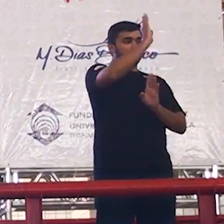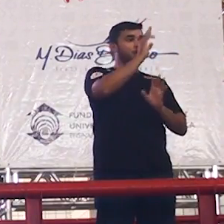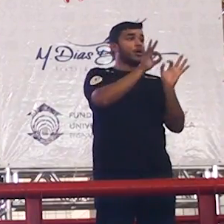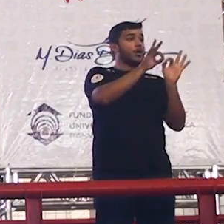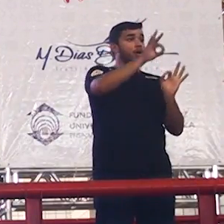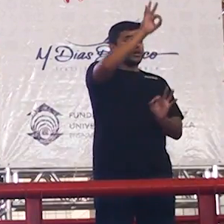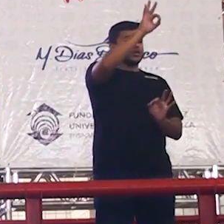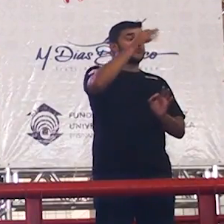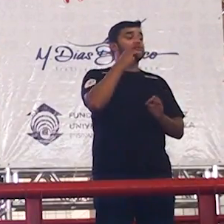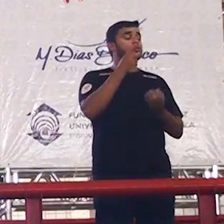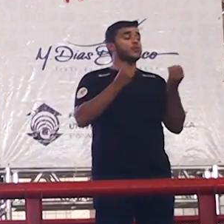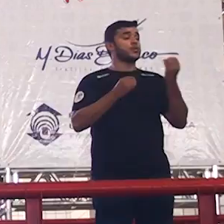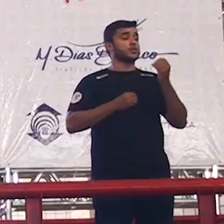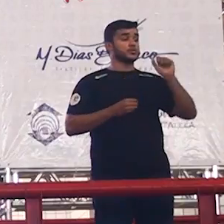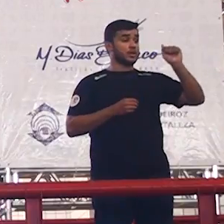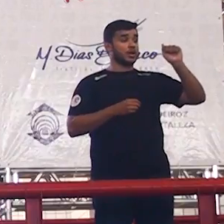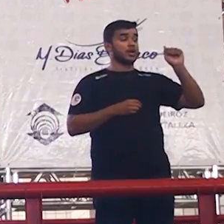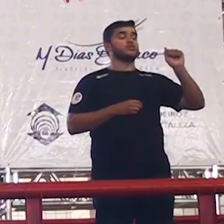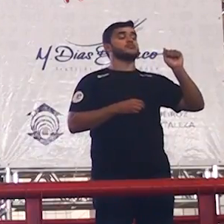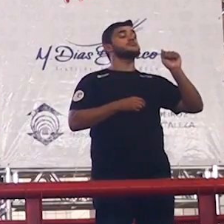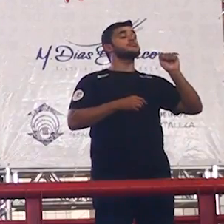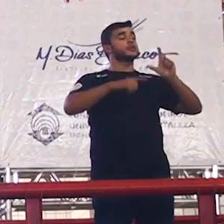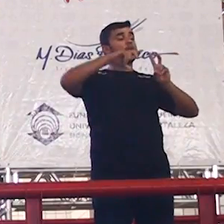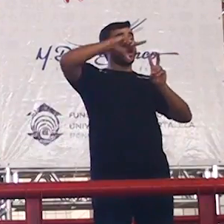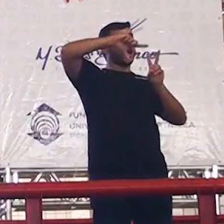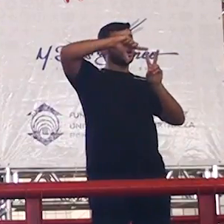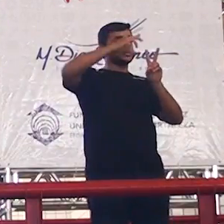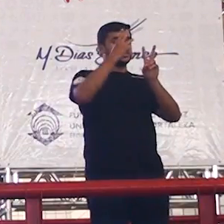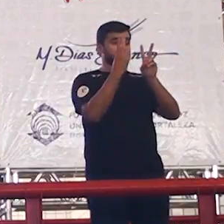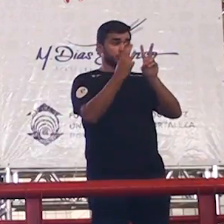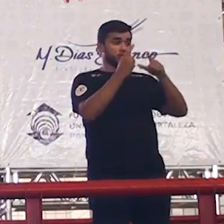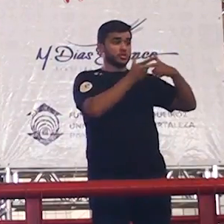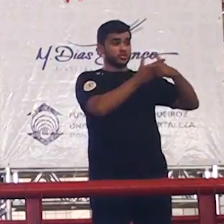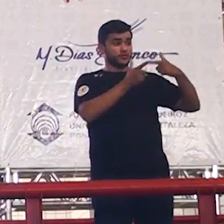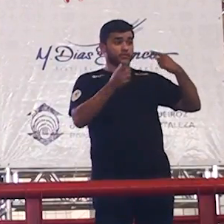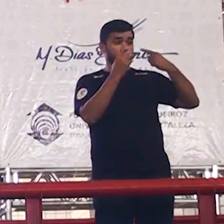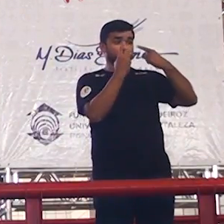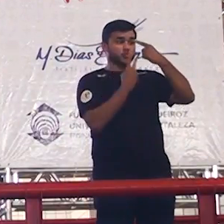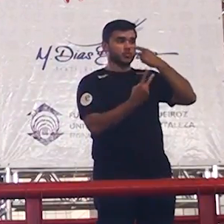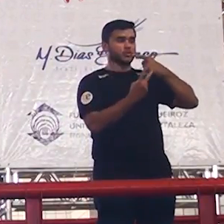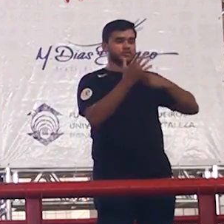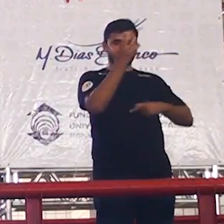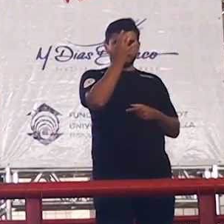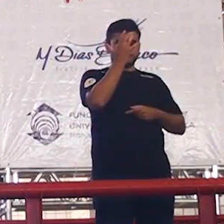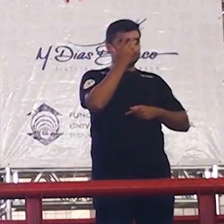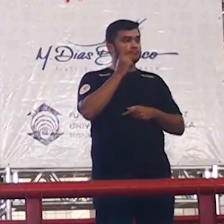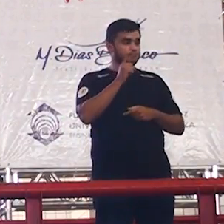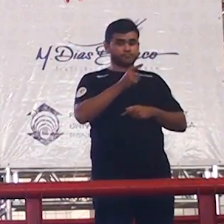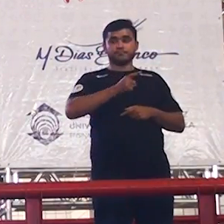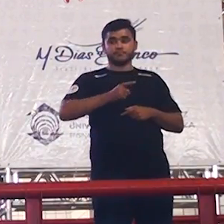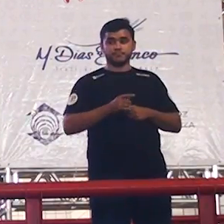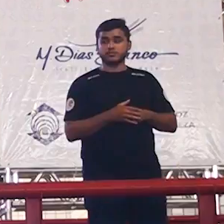isso. É o A raiz de 3 dividido por 2. Professor,